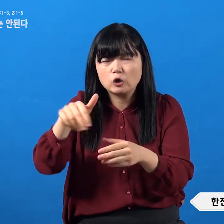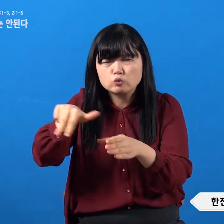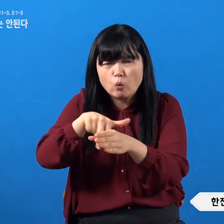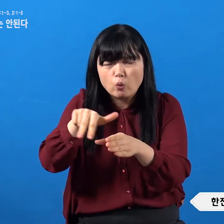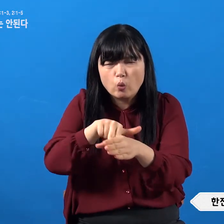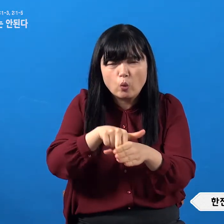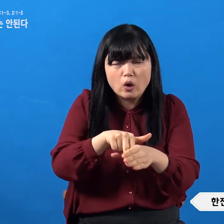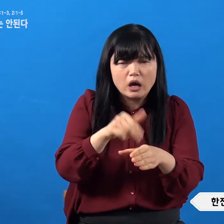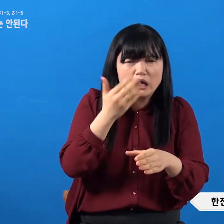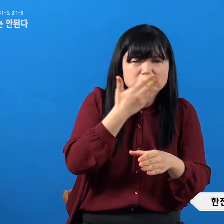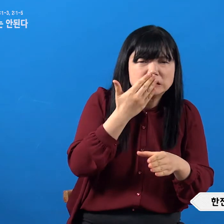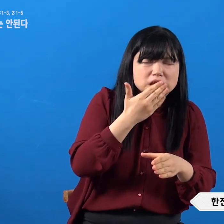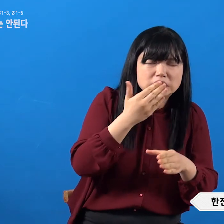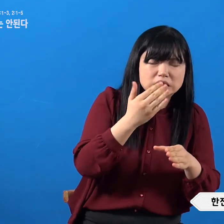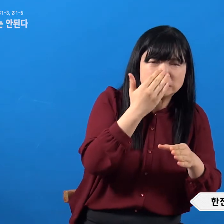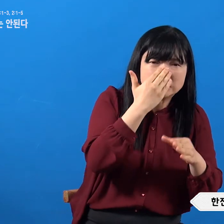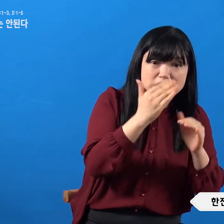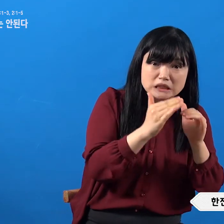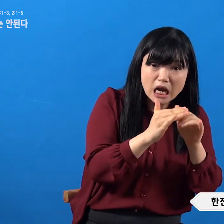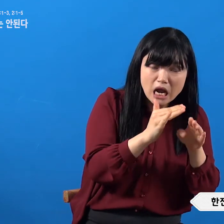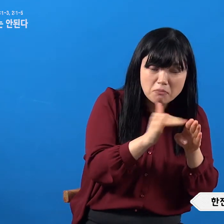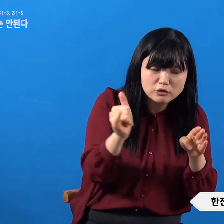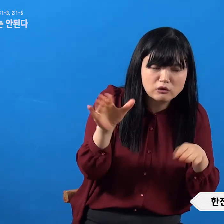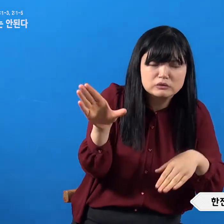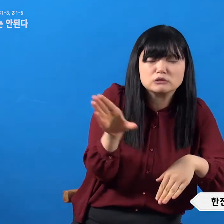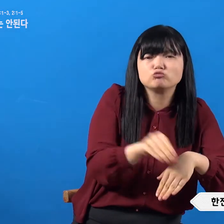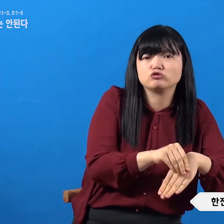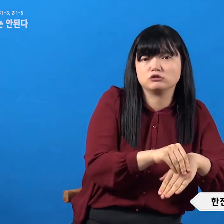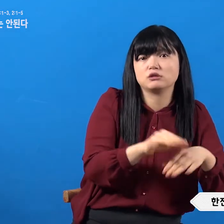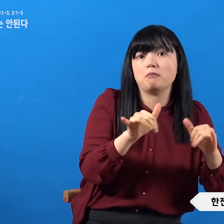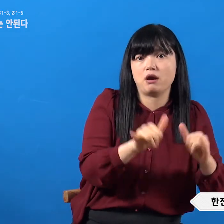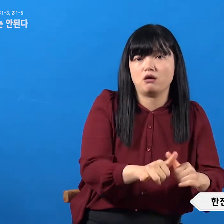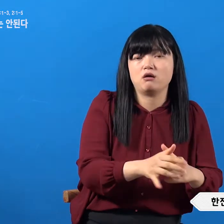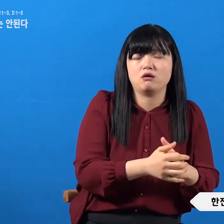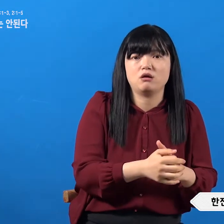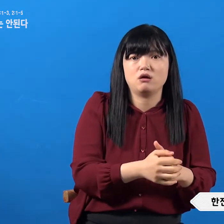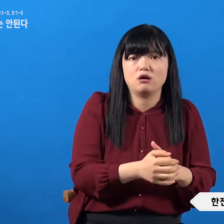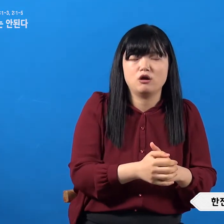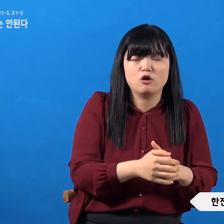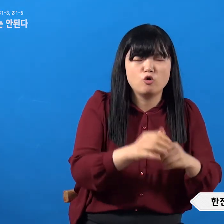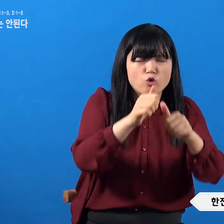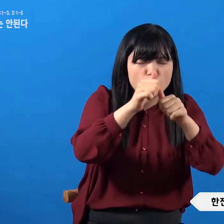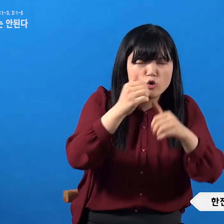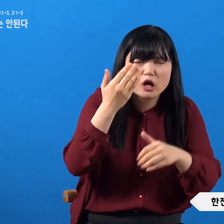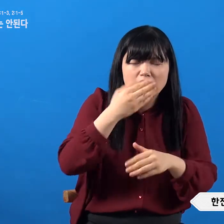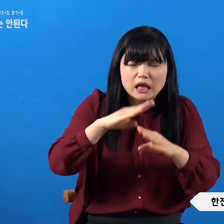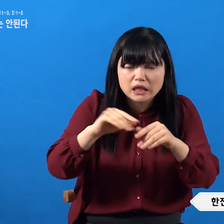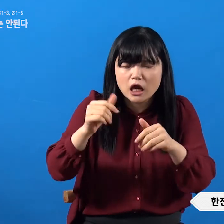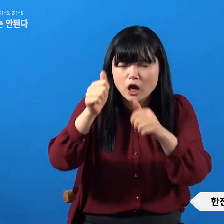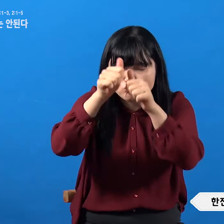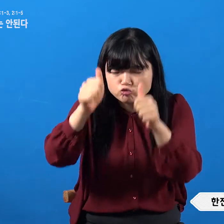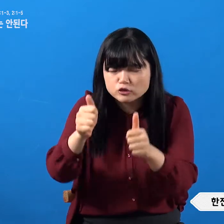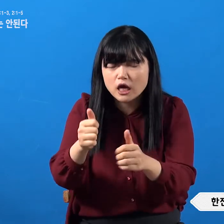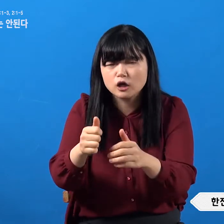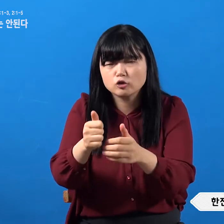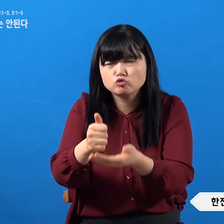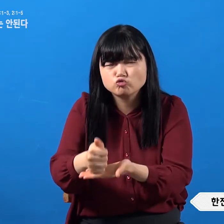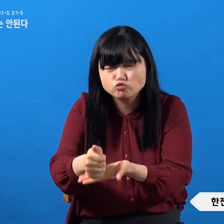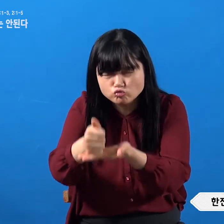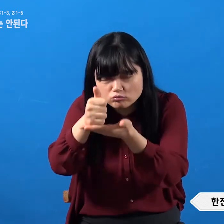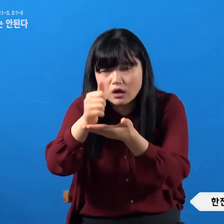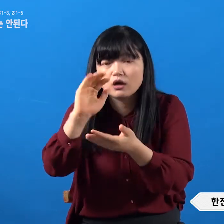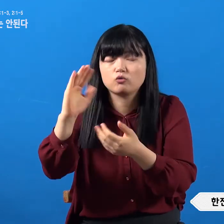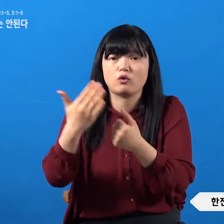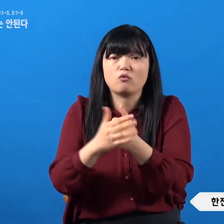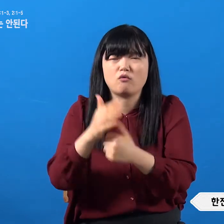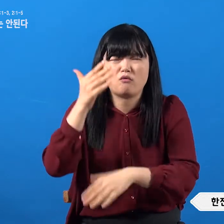올 것이기 때문입니다. 결국은 이스라엘 백성들이 가나안의 우상 숭배를 따라하게 될 것이고,